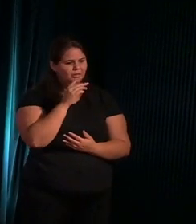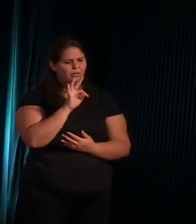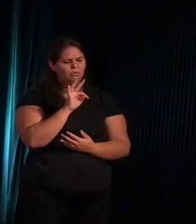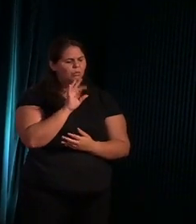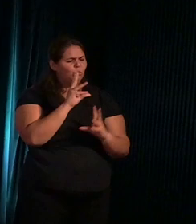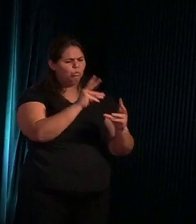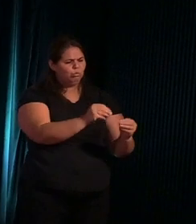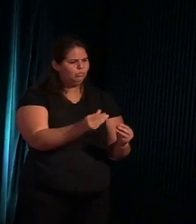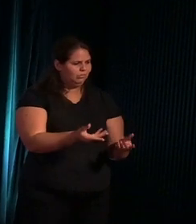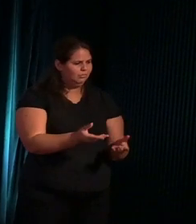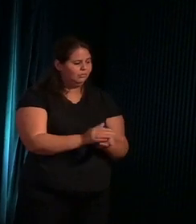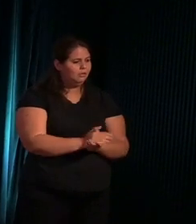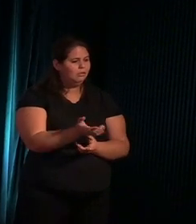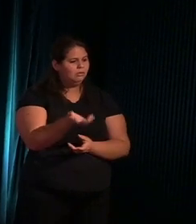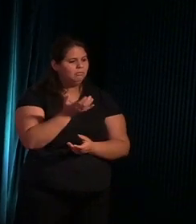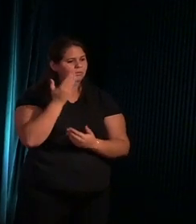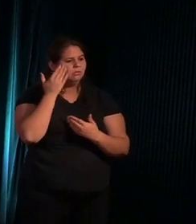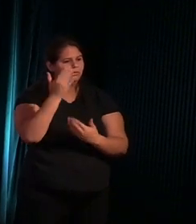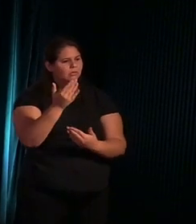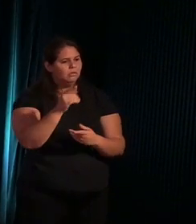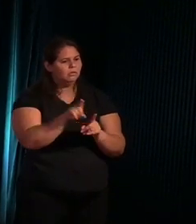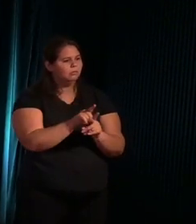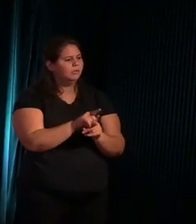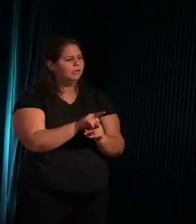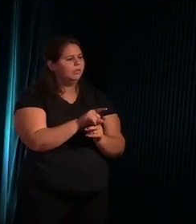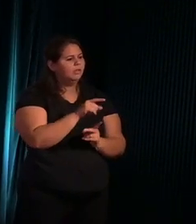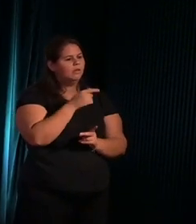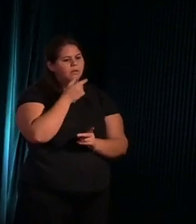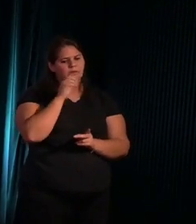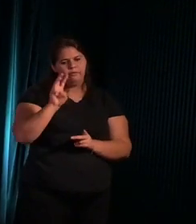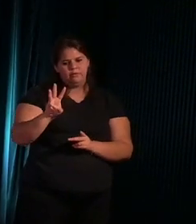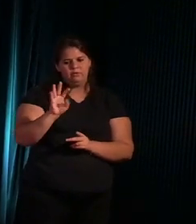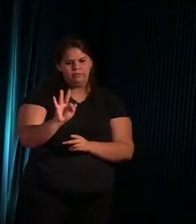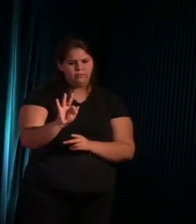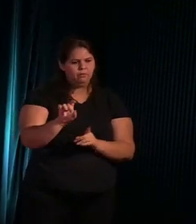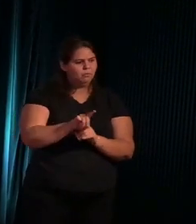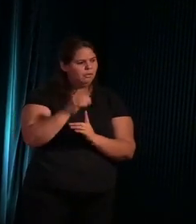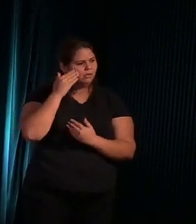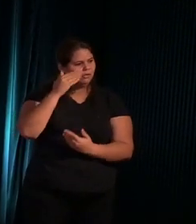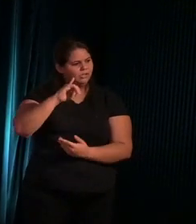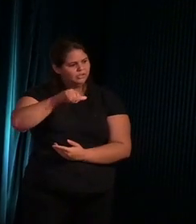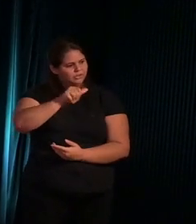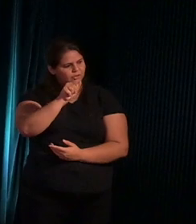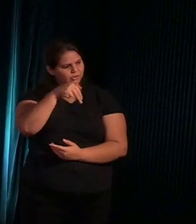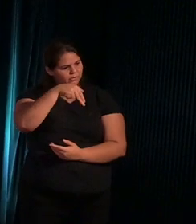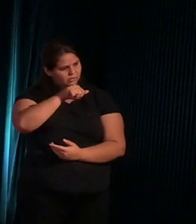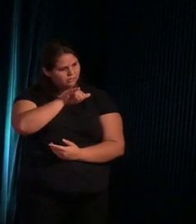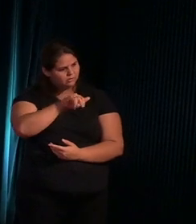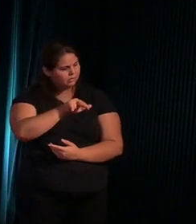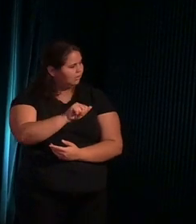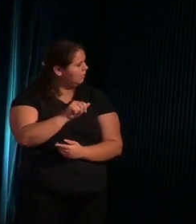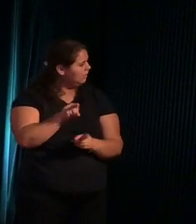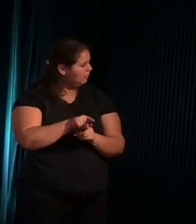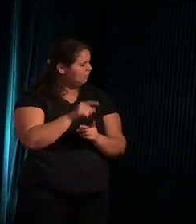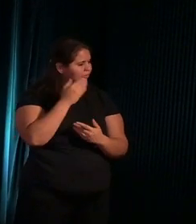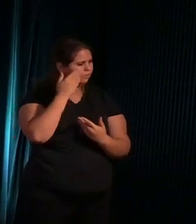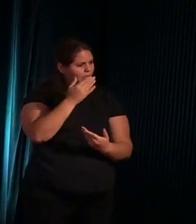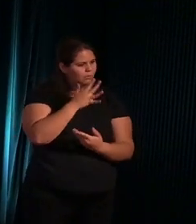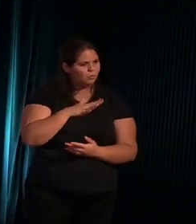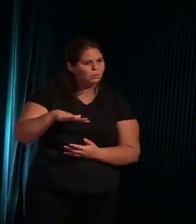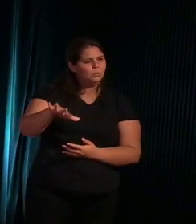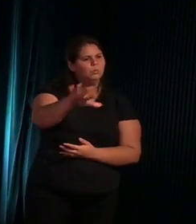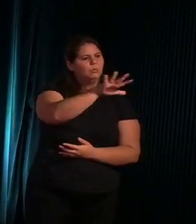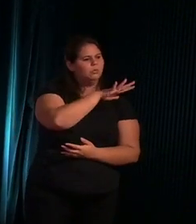todos. E agradecer muito ao Firmo, agradecer a Janaína e agradecer de novo a todos,